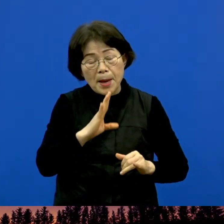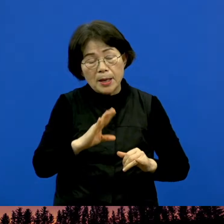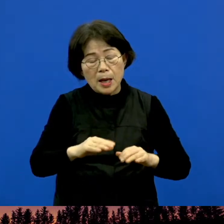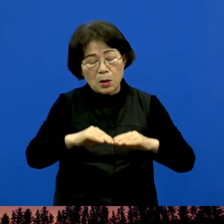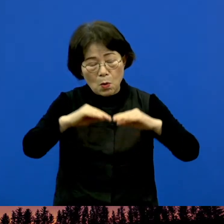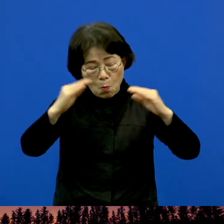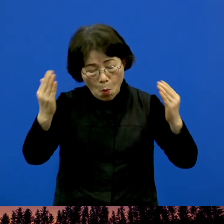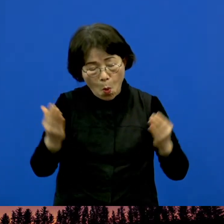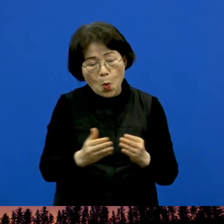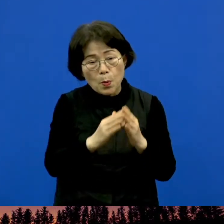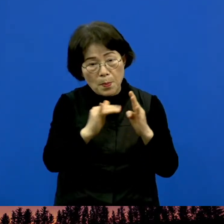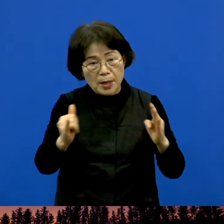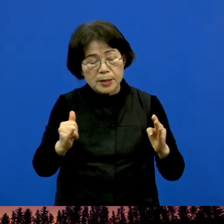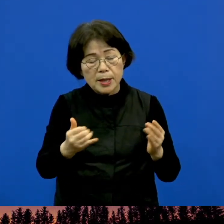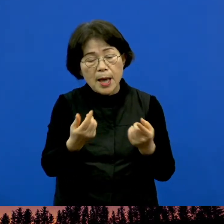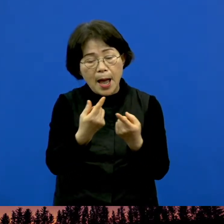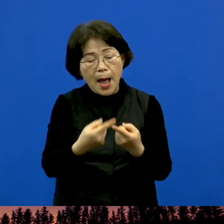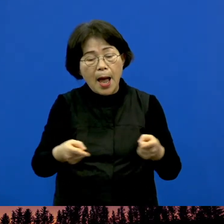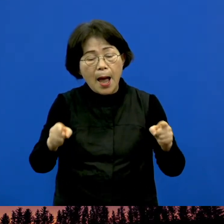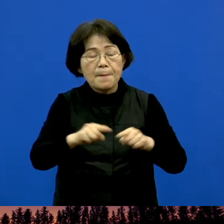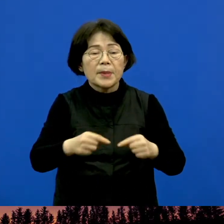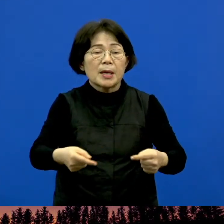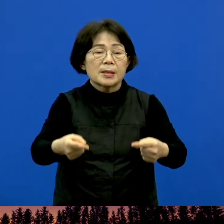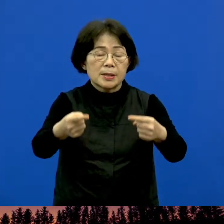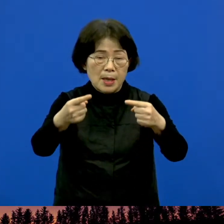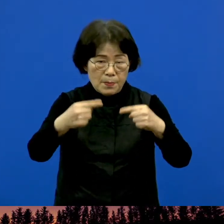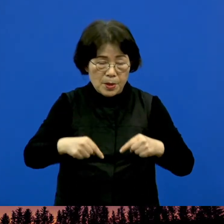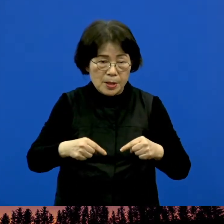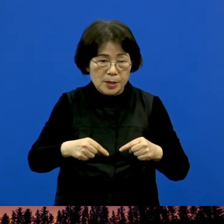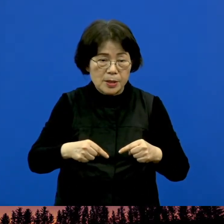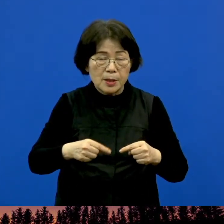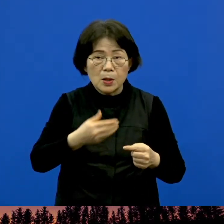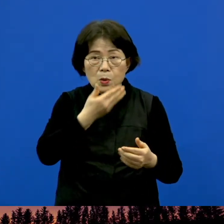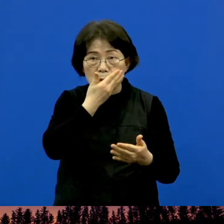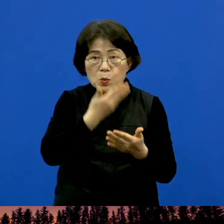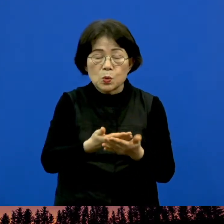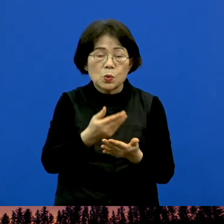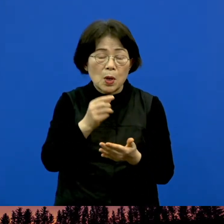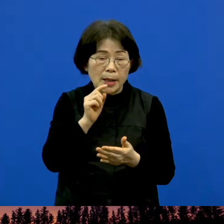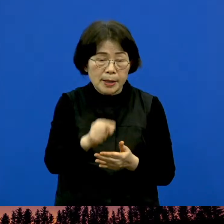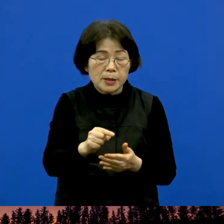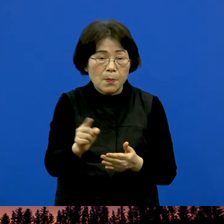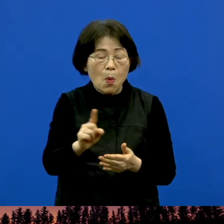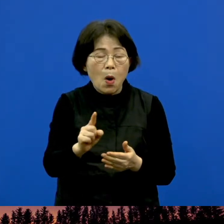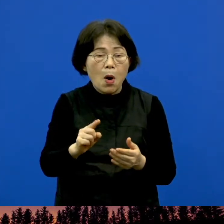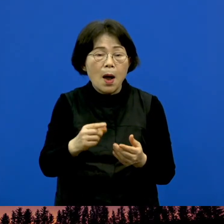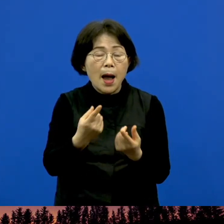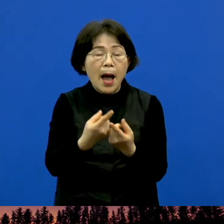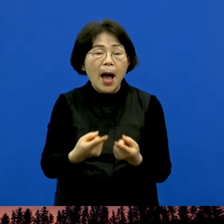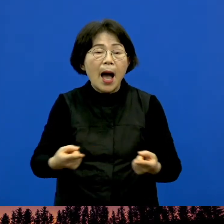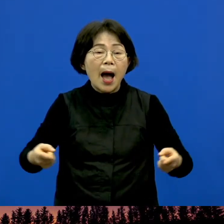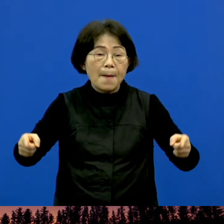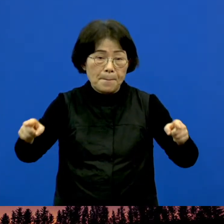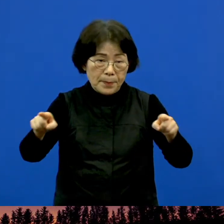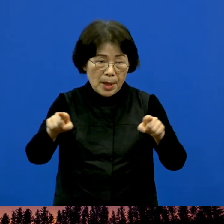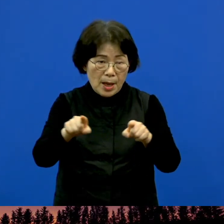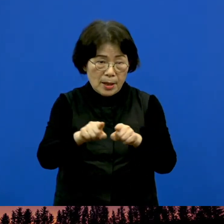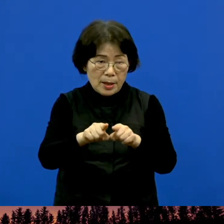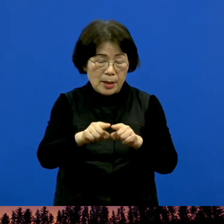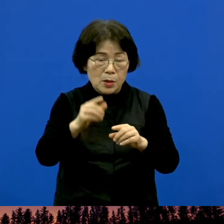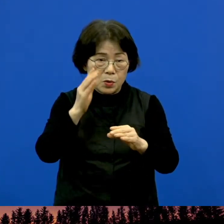같이 참여했다는 거예요. 여기에 중요한 것은 이제 함께 한다라고 할 때 이게 매우 중요한 요소가 어디에